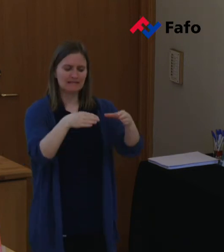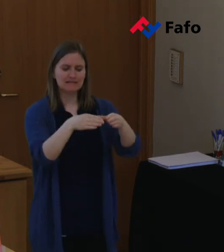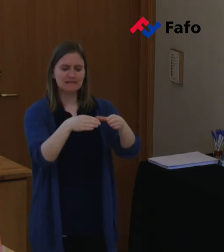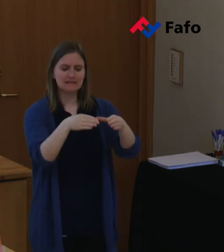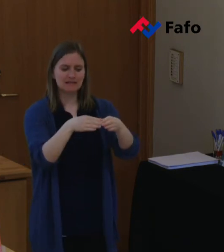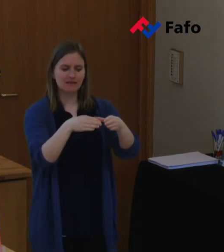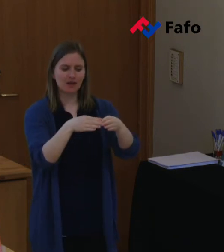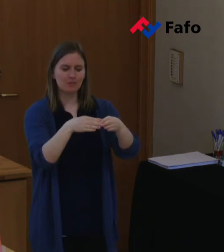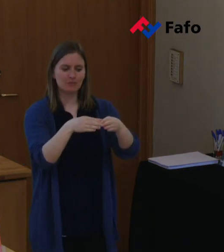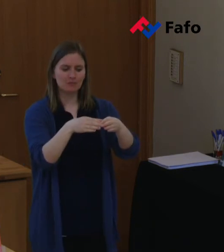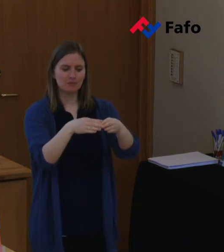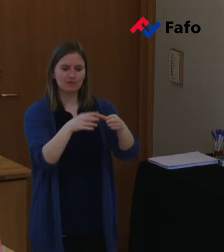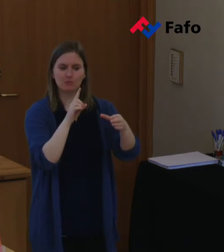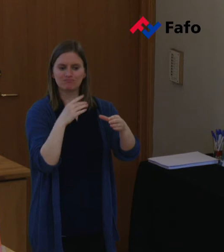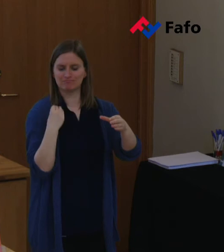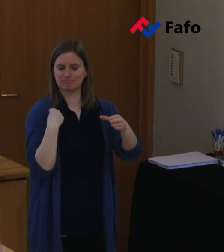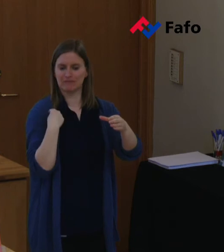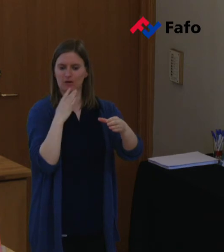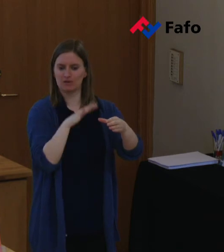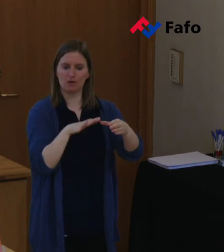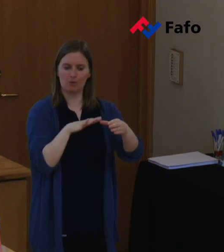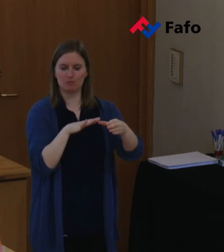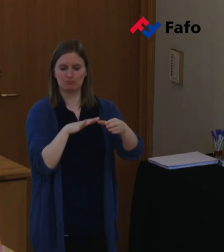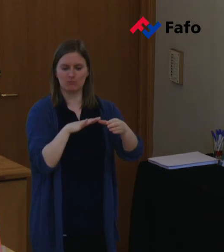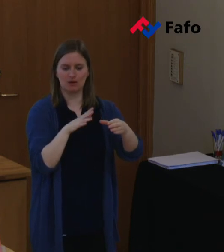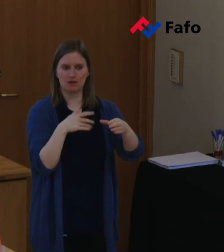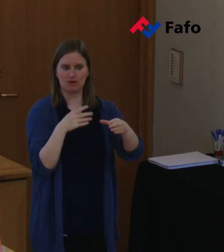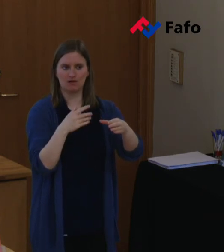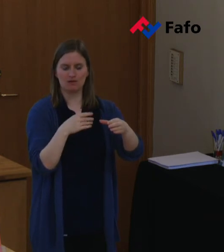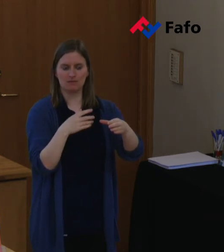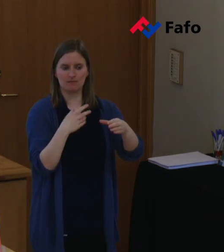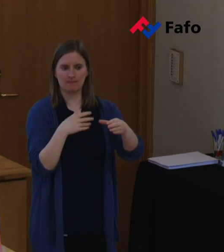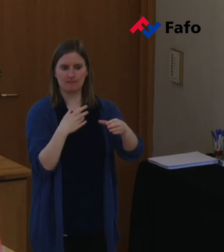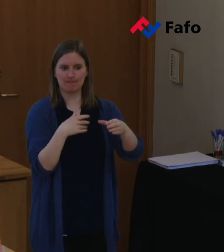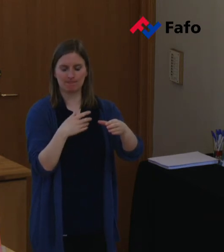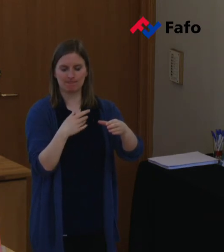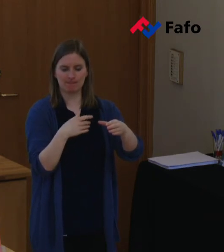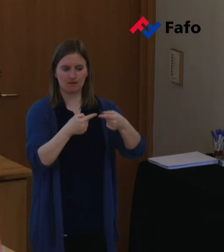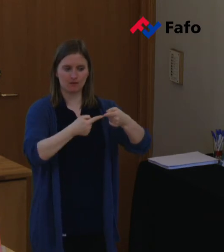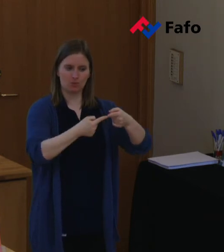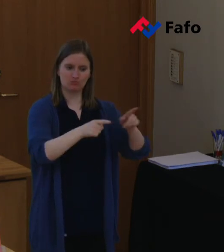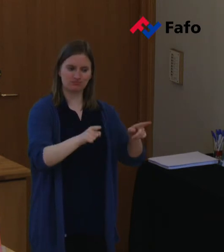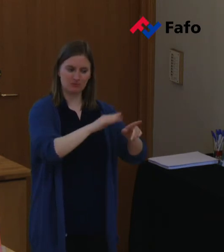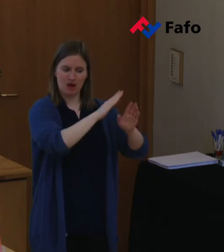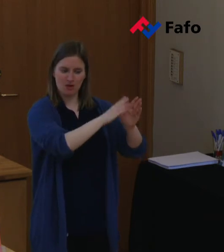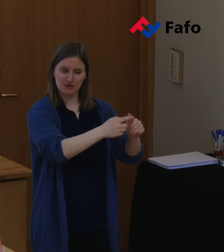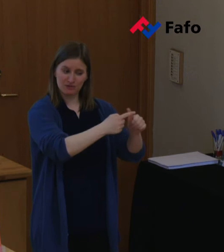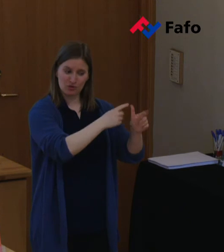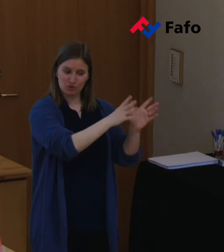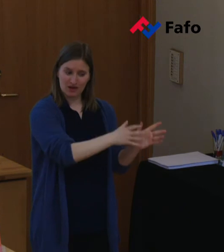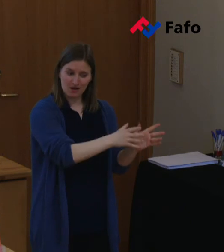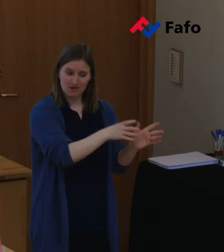som det nettopp var snakk om, liksom bryter det ikke med Housing First-modellen, med